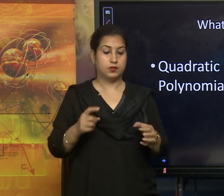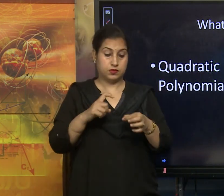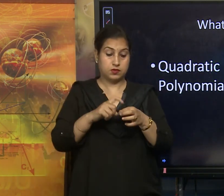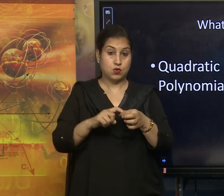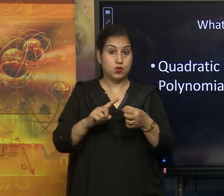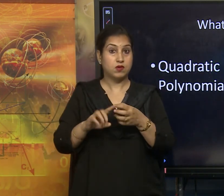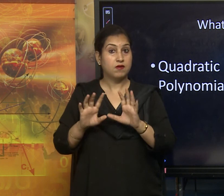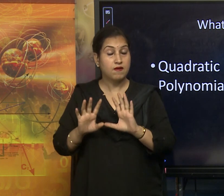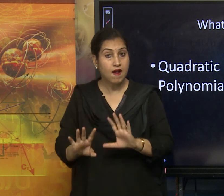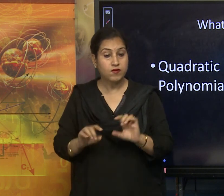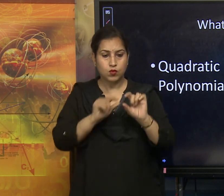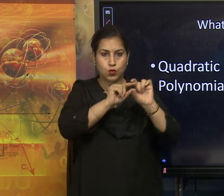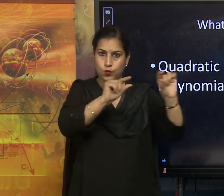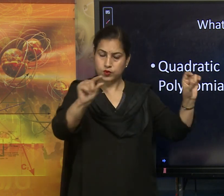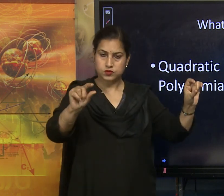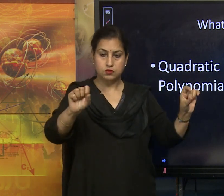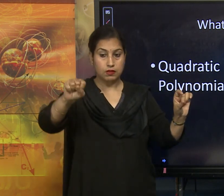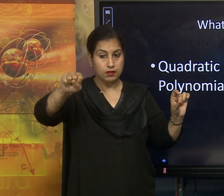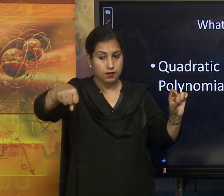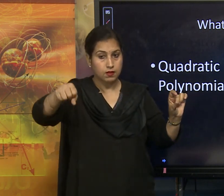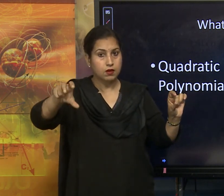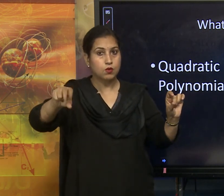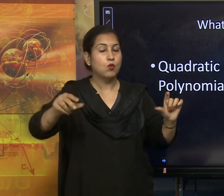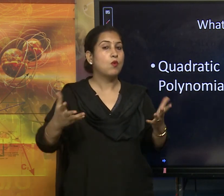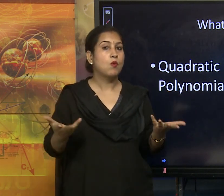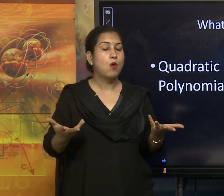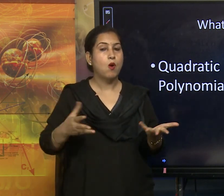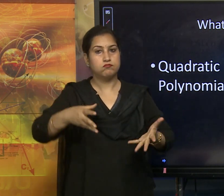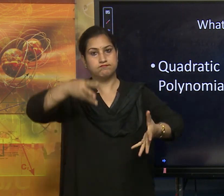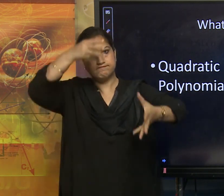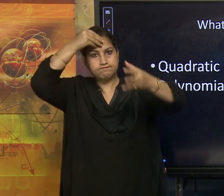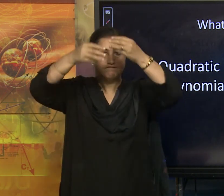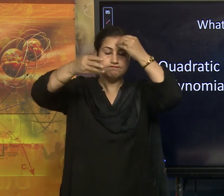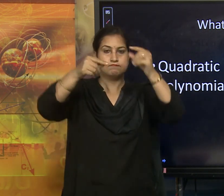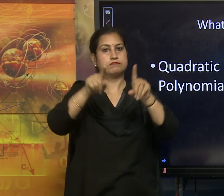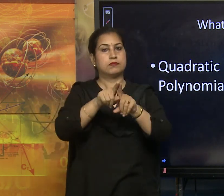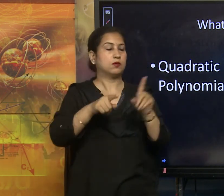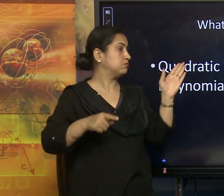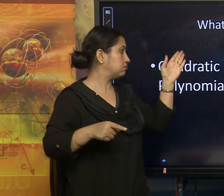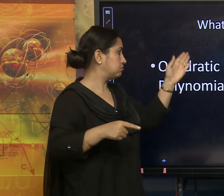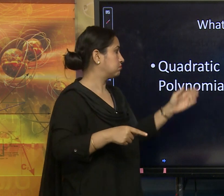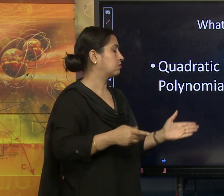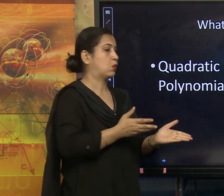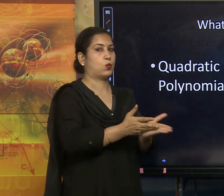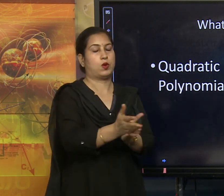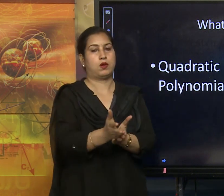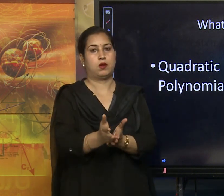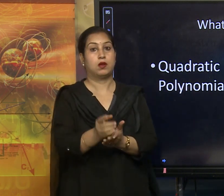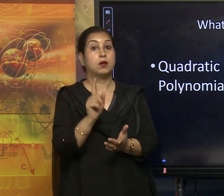कि क्वाड्रेटिक इक्वेशन वह इक्वेशन होती है जिसमें पॉलिनोमियल इक्वेशन का जो डिग्री